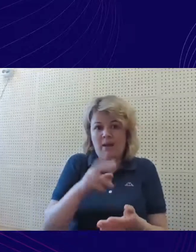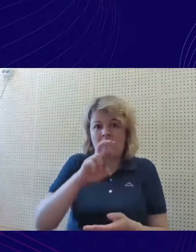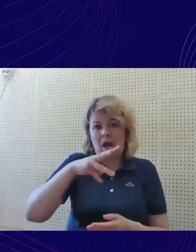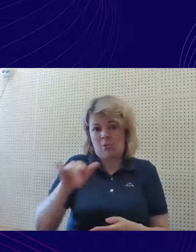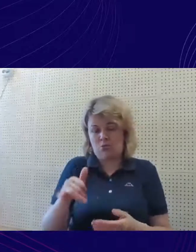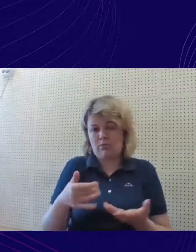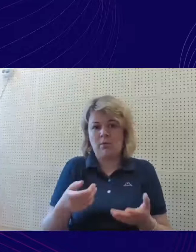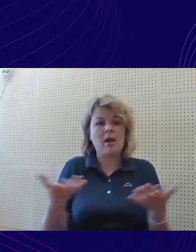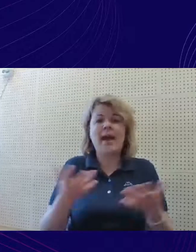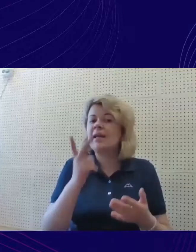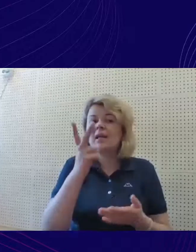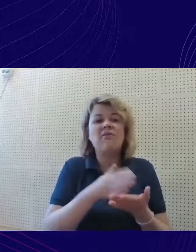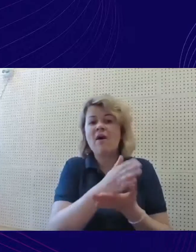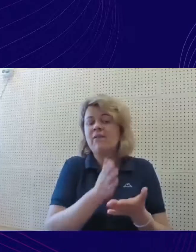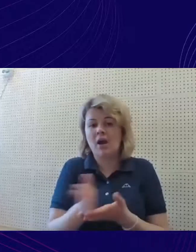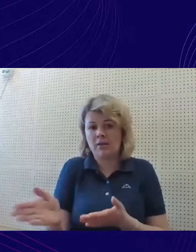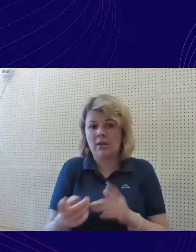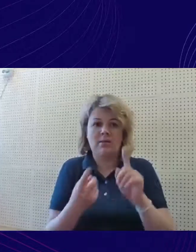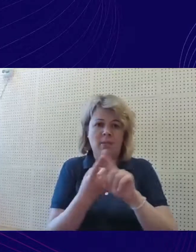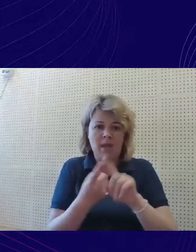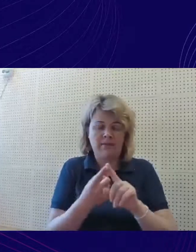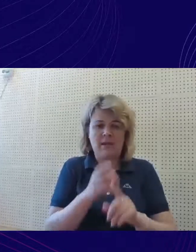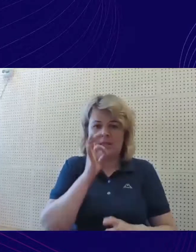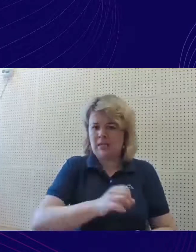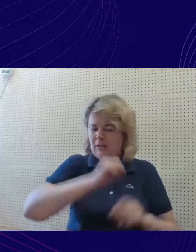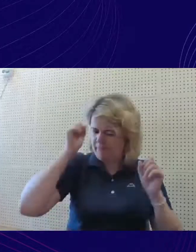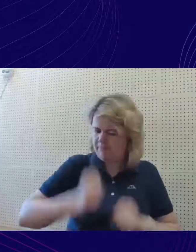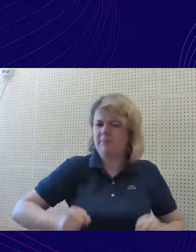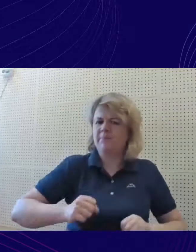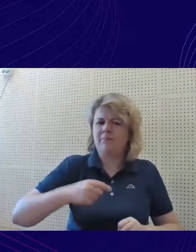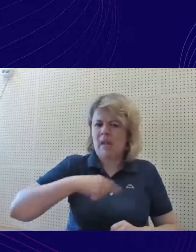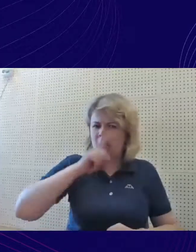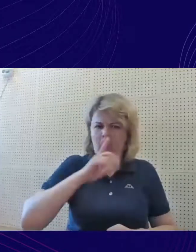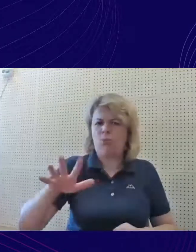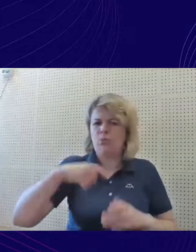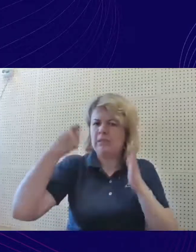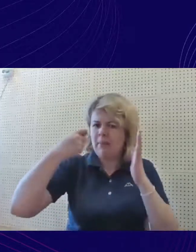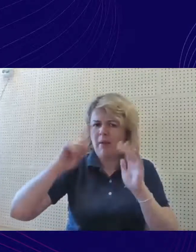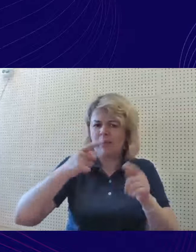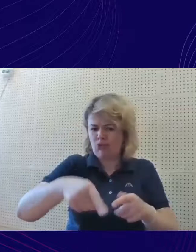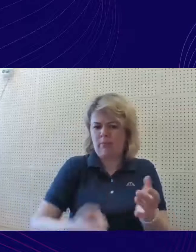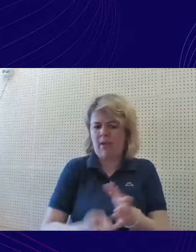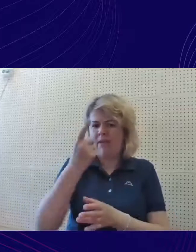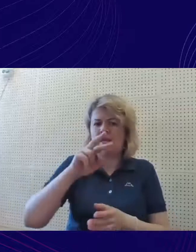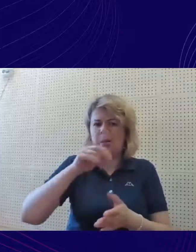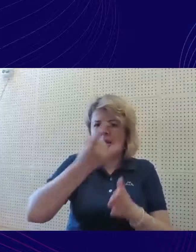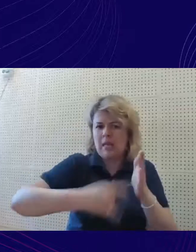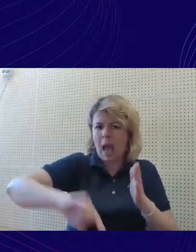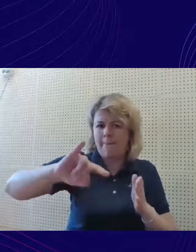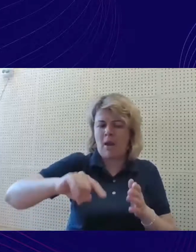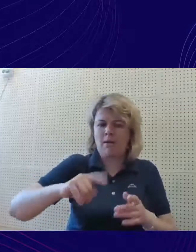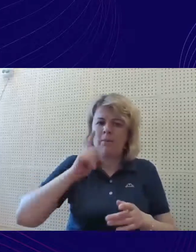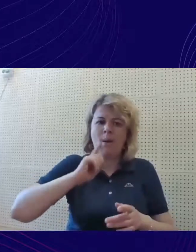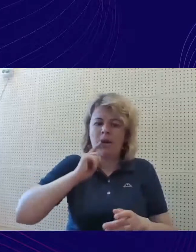выхода. Топнуть ножкой, сказать, так, не буду снимать, потому что яма, вот пока яму не